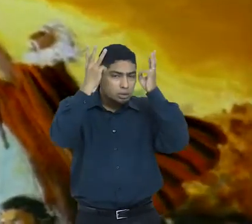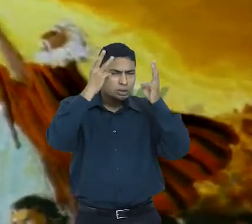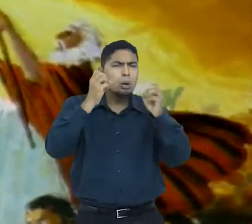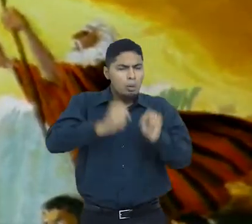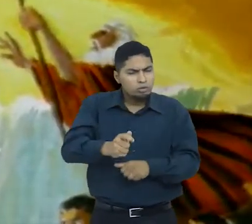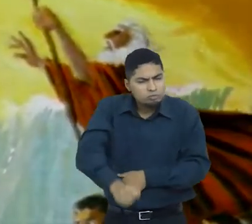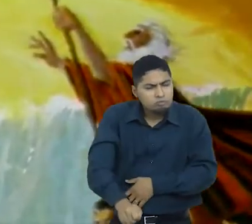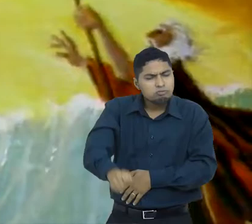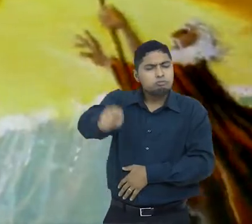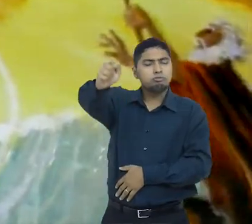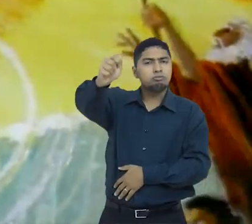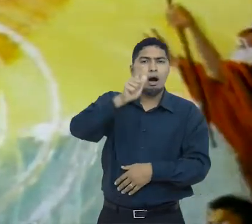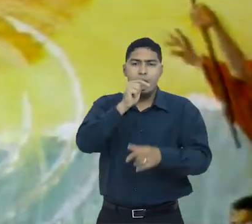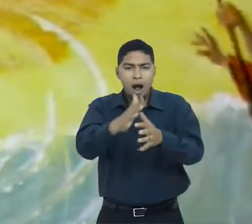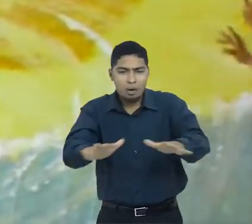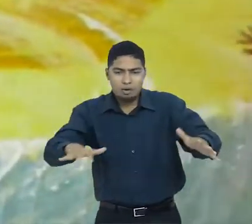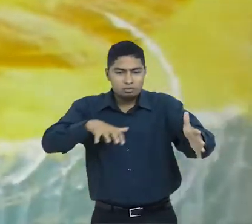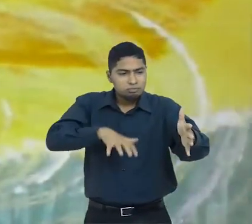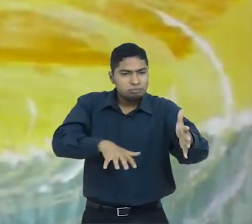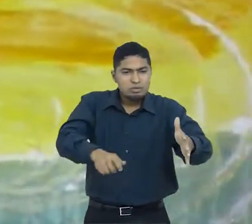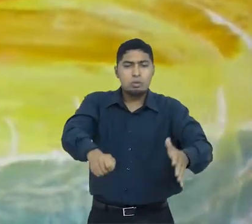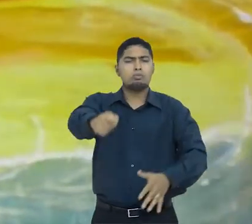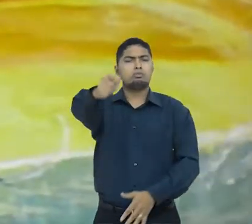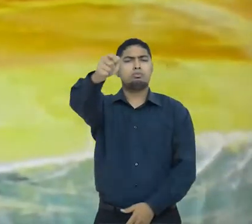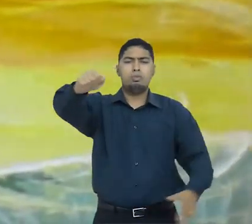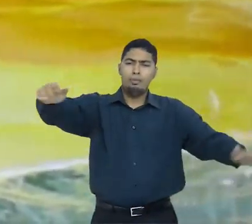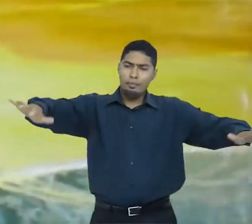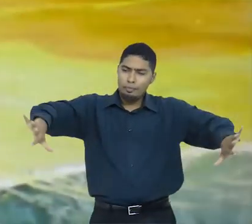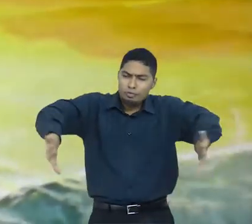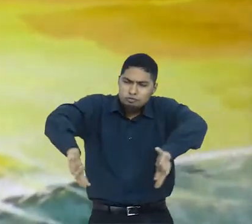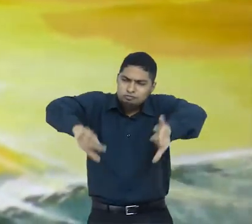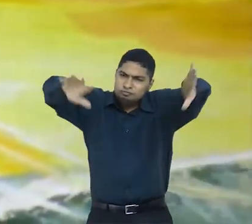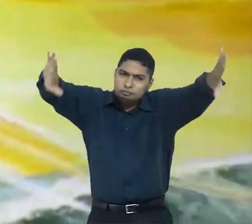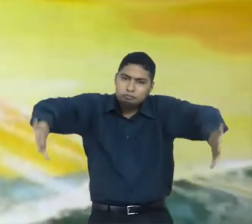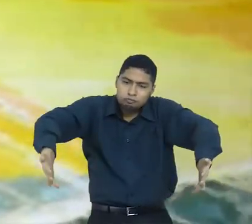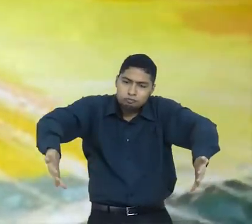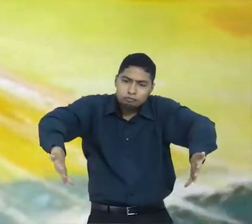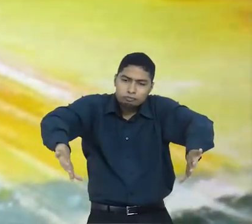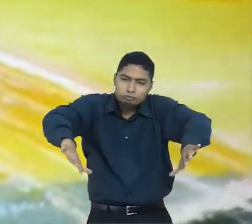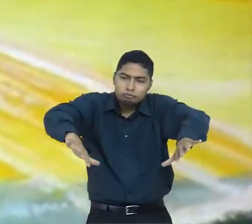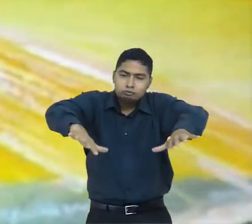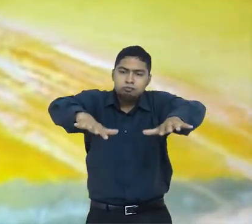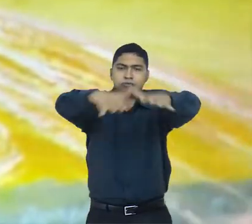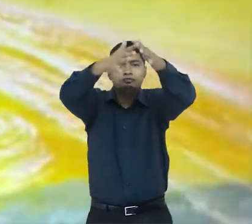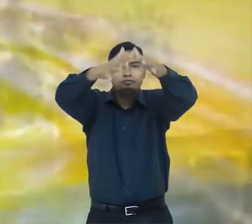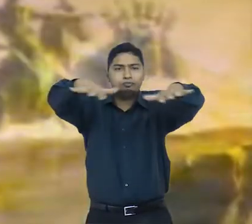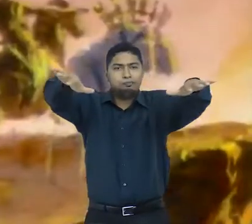Estenda seu braço sobre o mar. Moisés estendeu o braço e o mar voltou ao lugar. Os egípcios